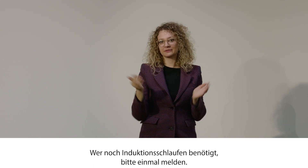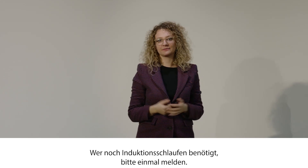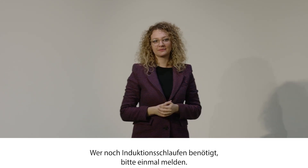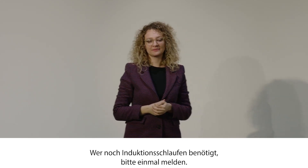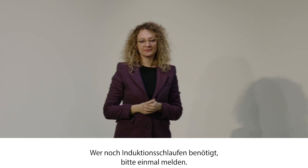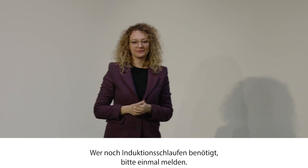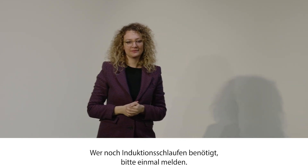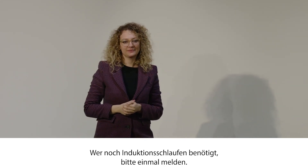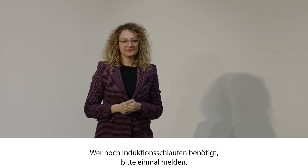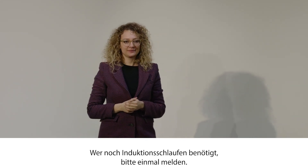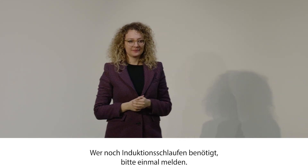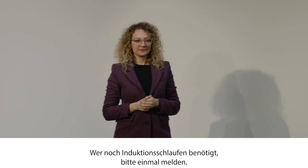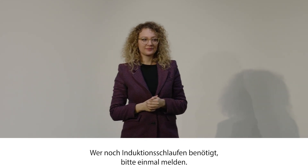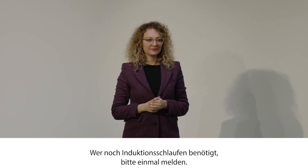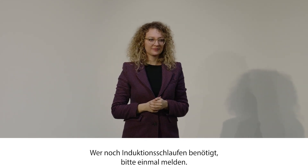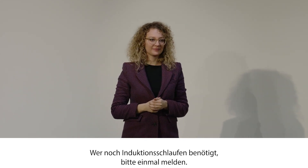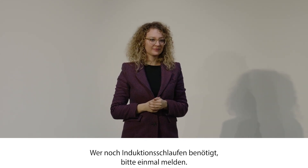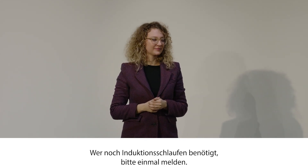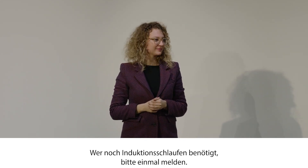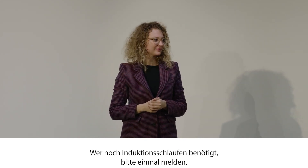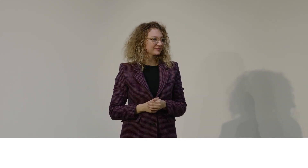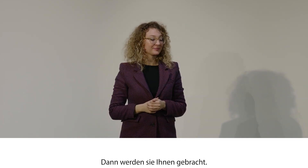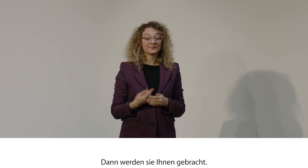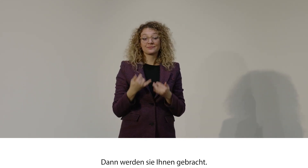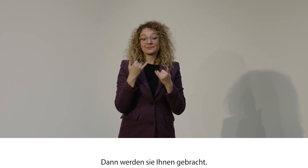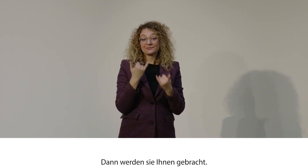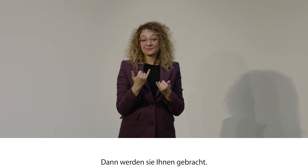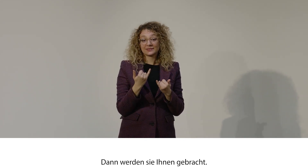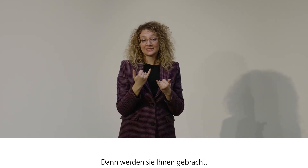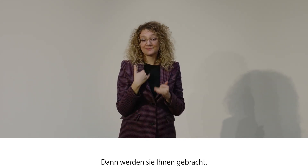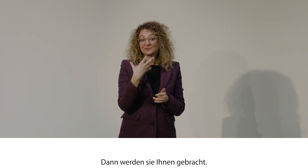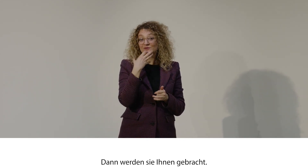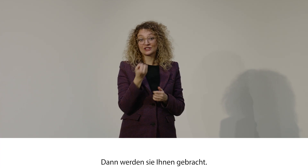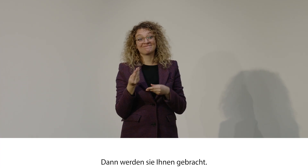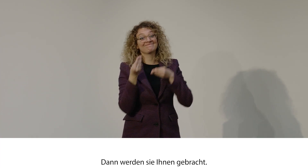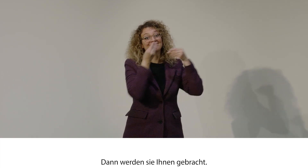Wer noch Induktionsschlaufen benötigt, bitte einmal melden. Dann werden Sie ihn gebracht.